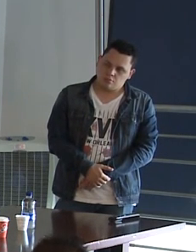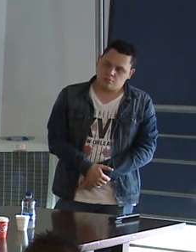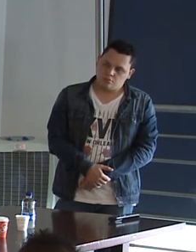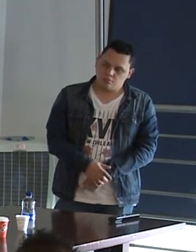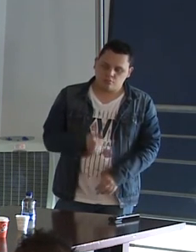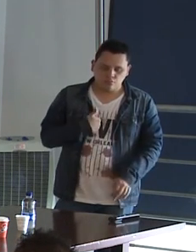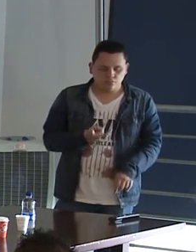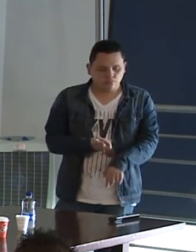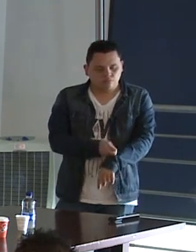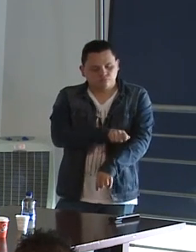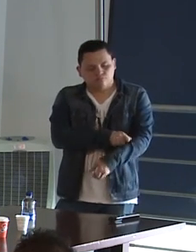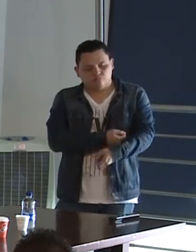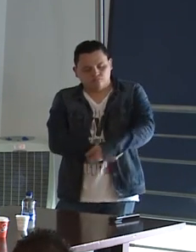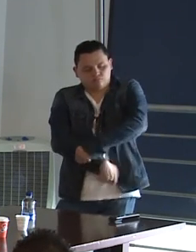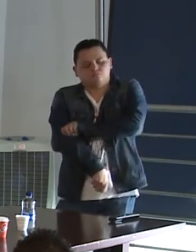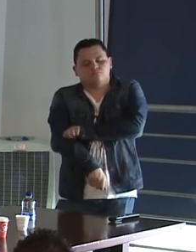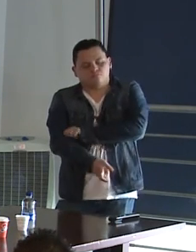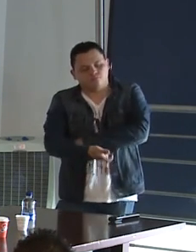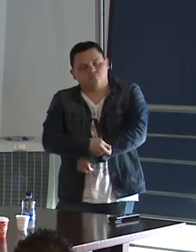arremanguémonos,